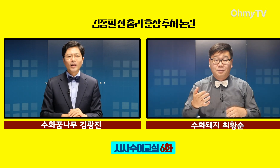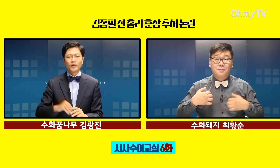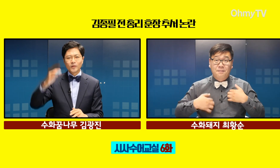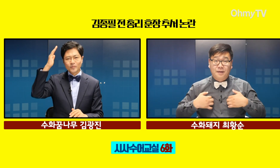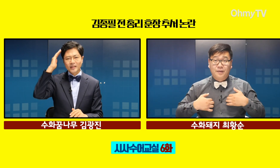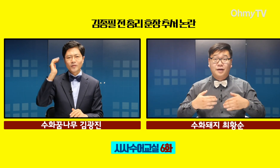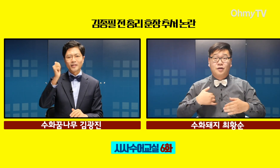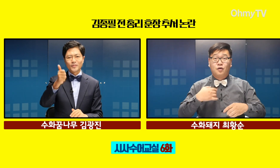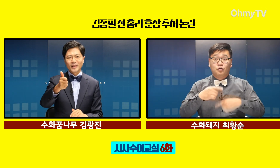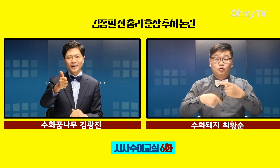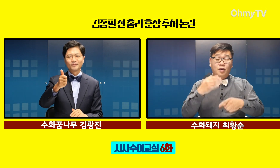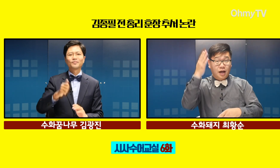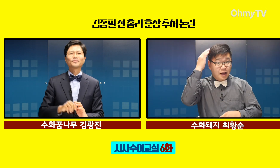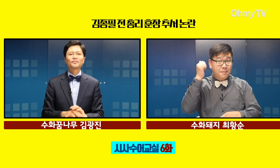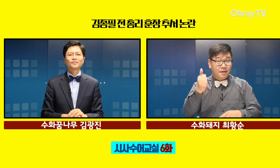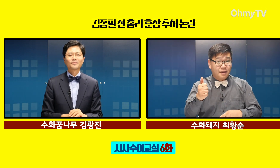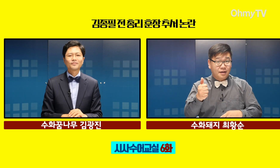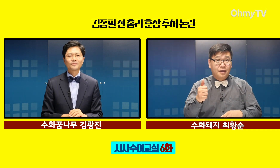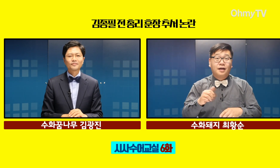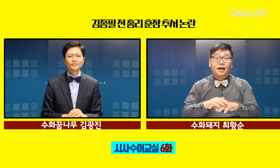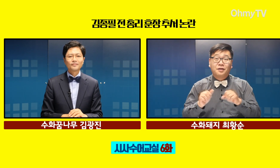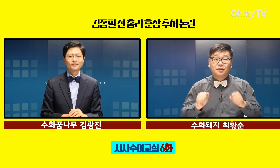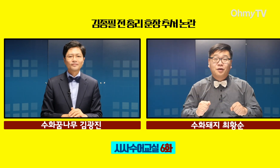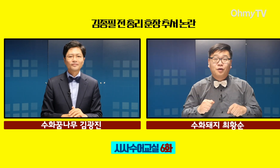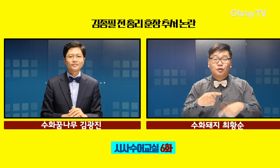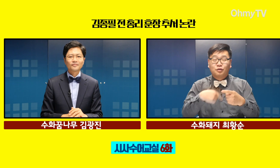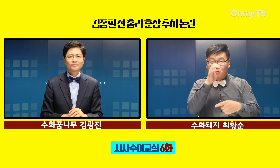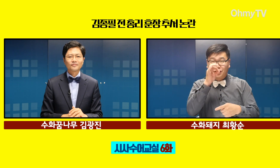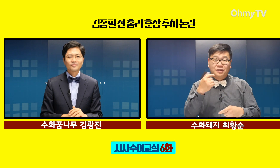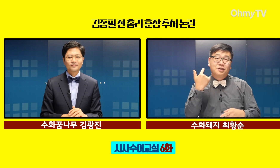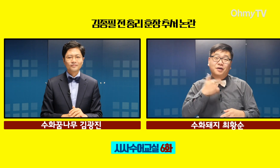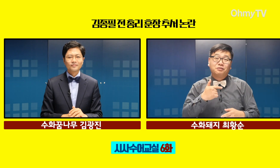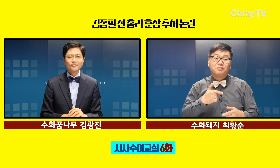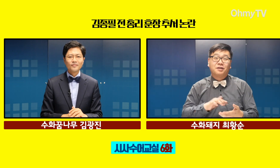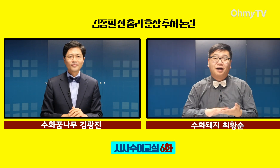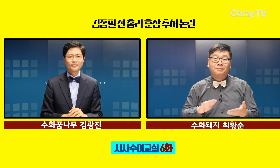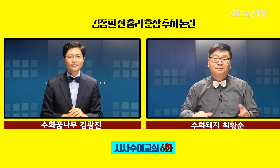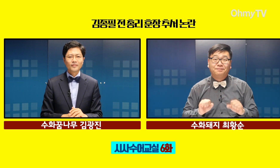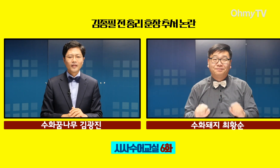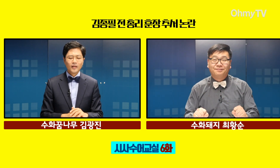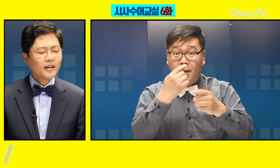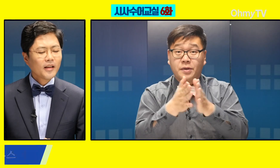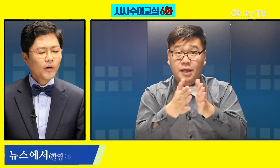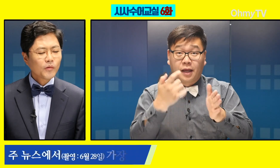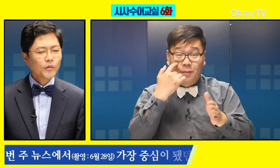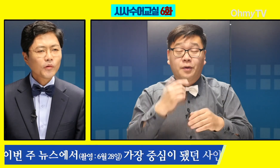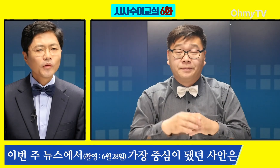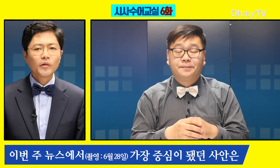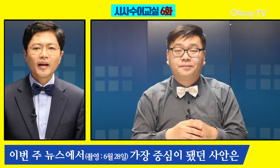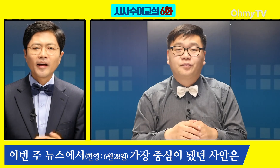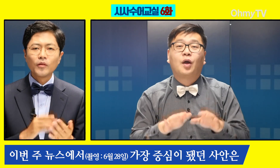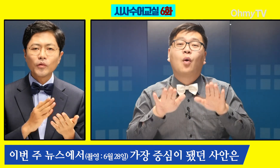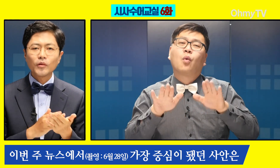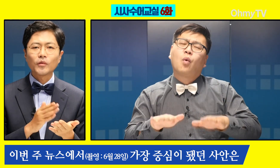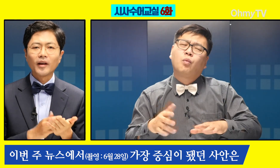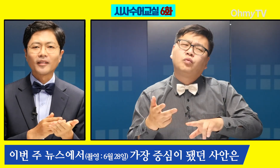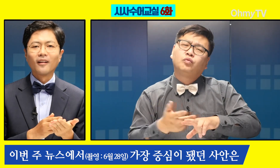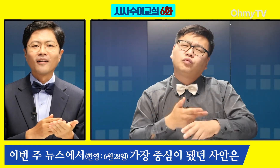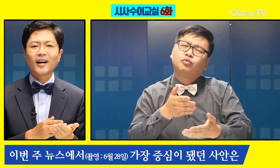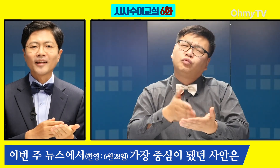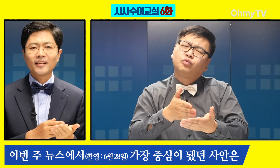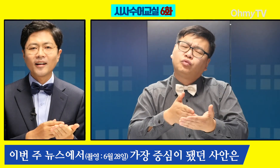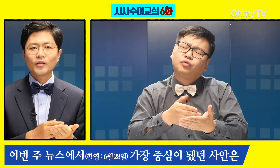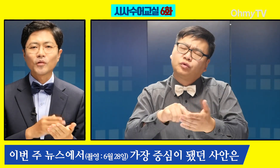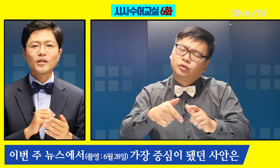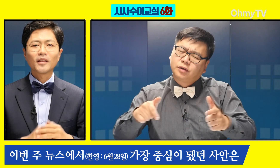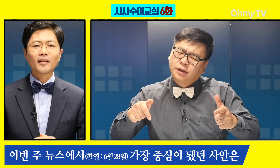수학 꿈나무 김광지입니다. 안녕하세요. 수아대지 최항순입니다. 이번 주의 뉴스